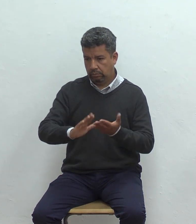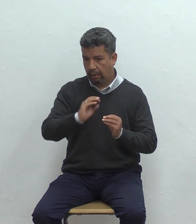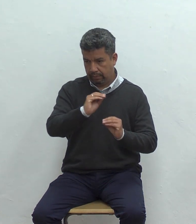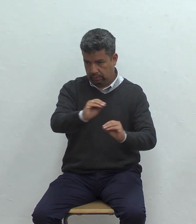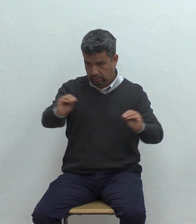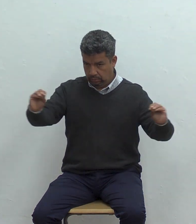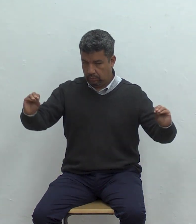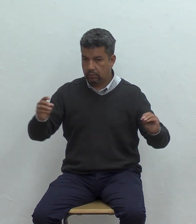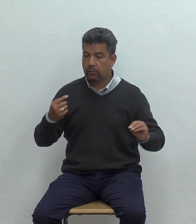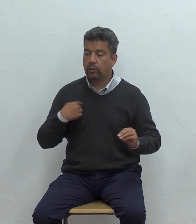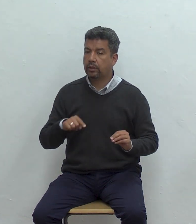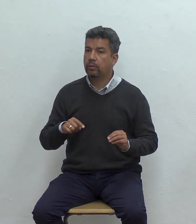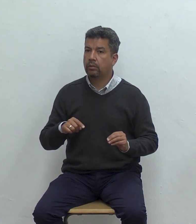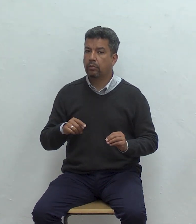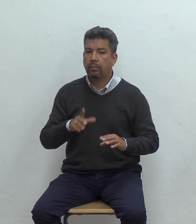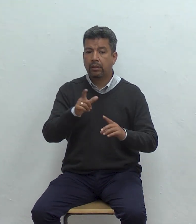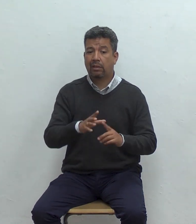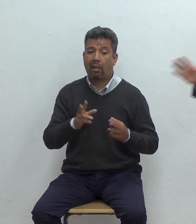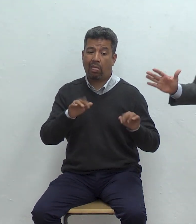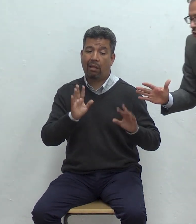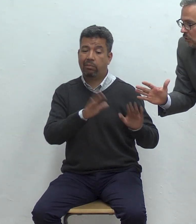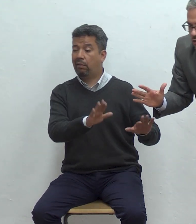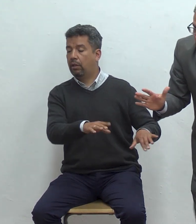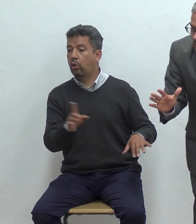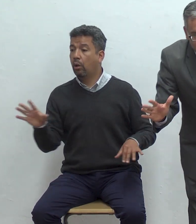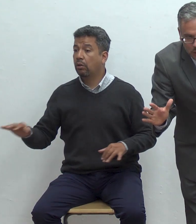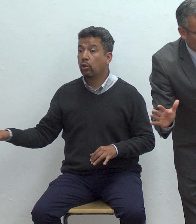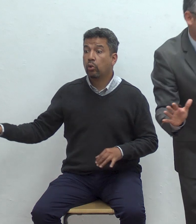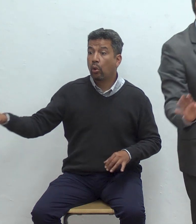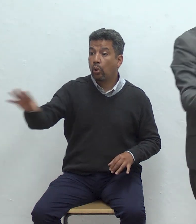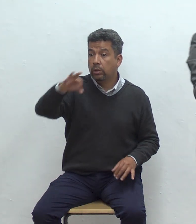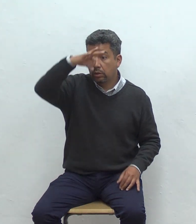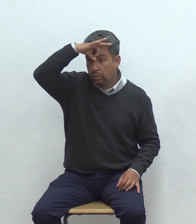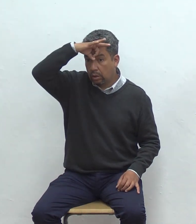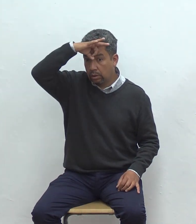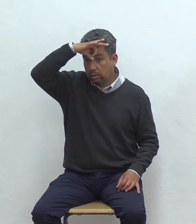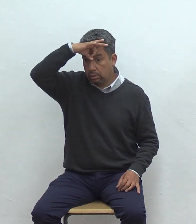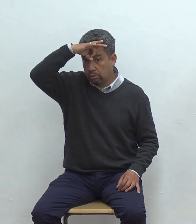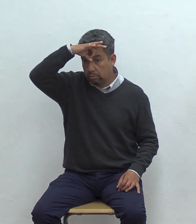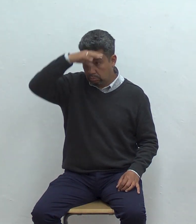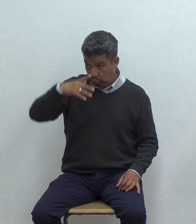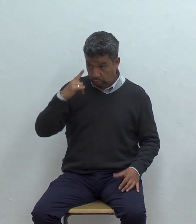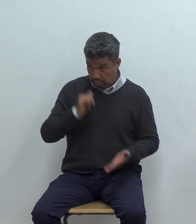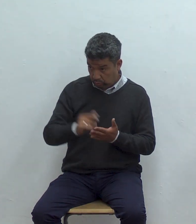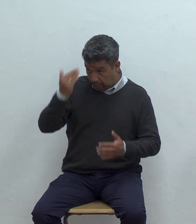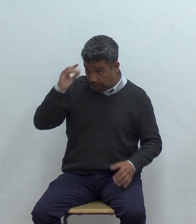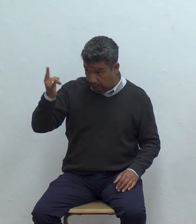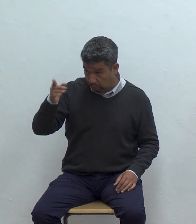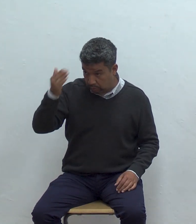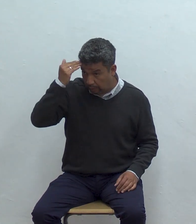hablando por debajeando. Todos somos ignorantes, su merced. Si no los hay, ¿usted cree que usted sabe